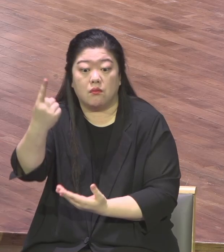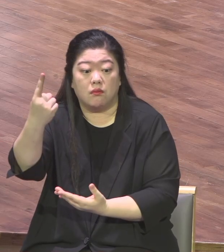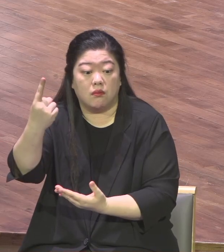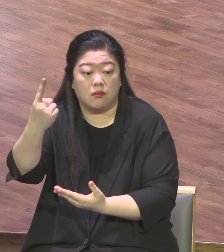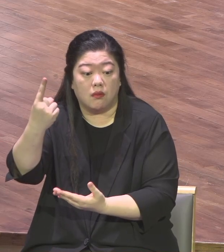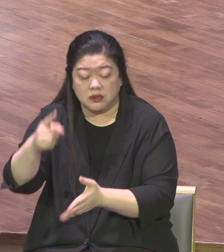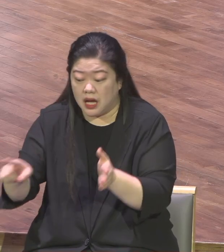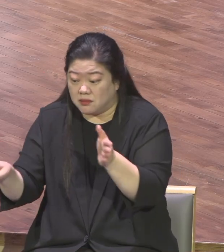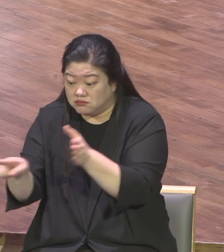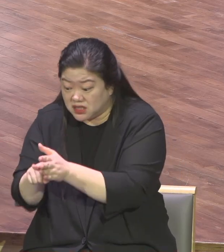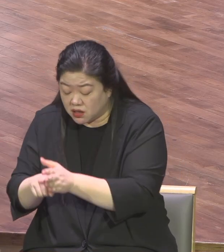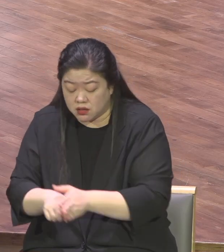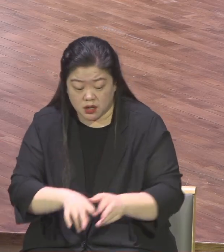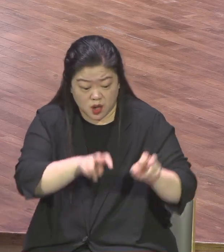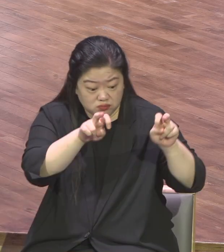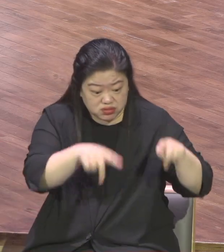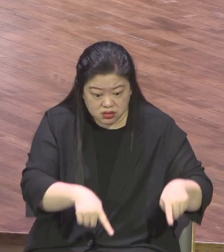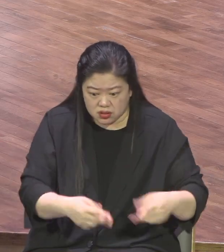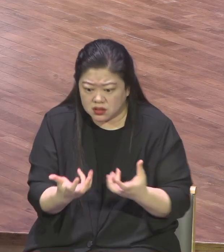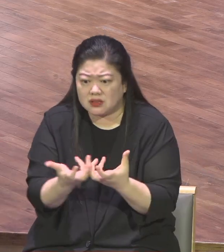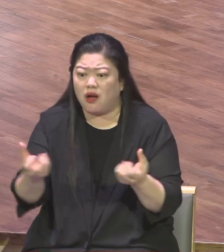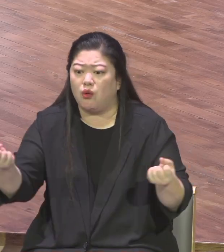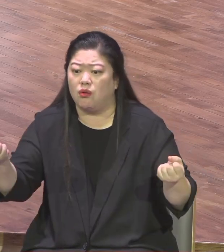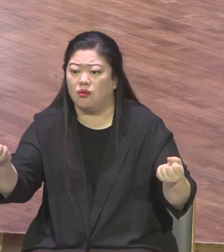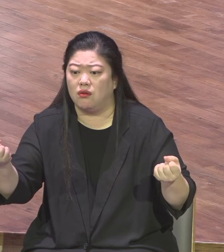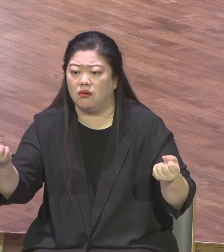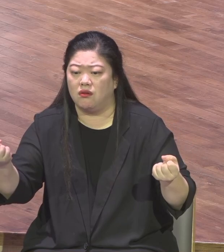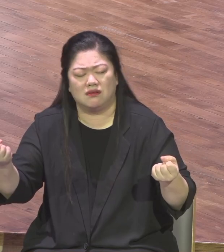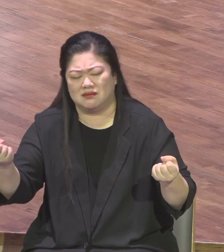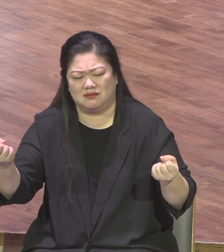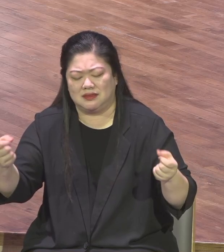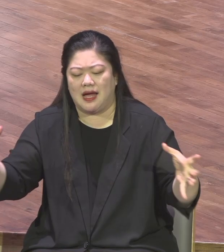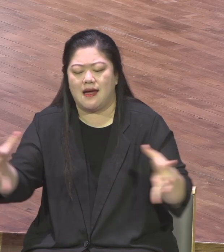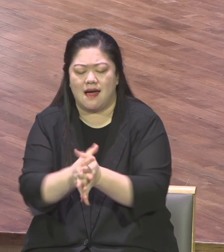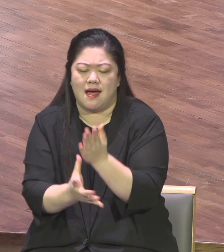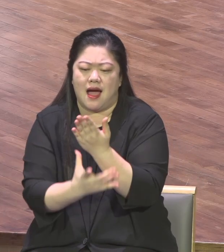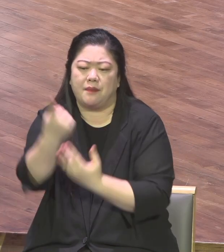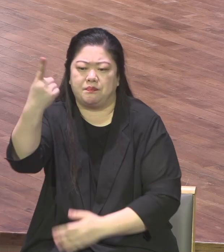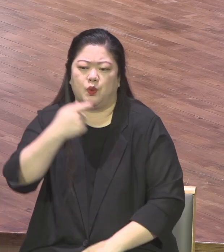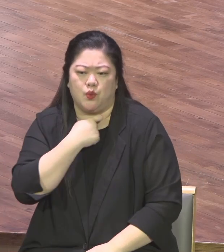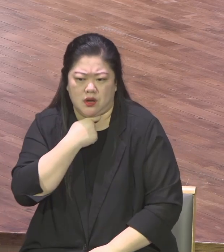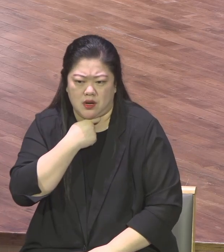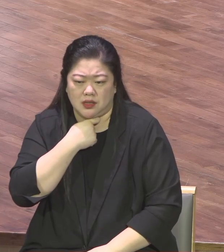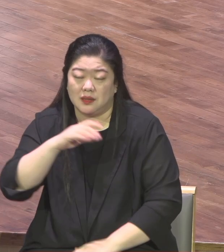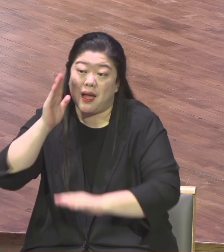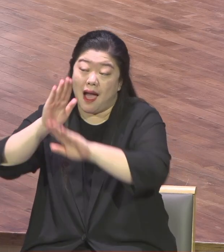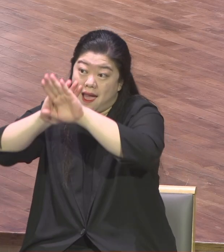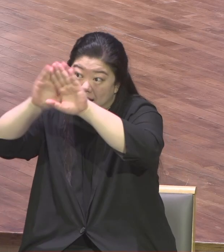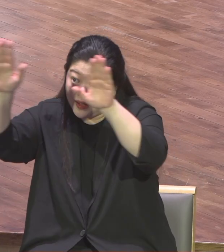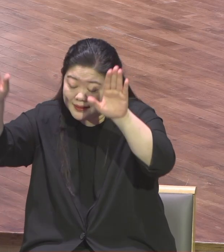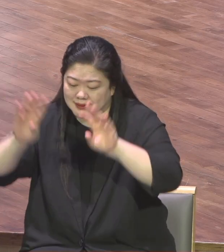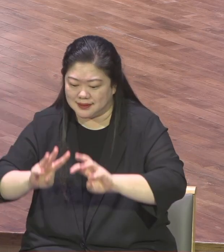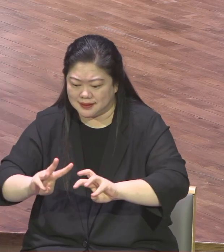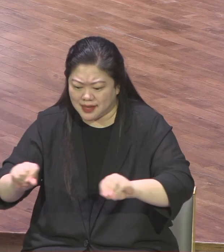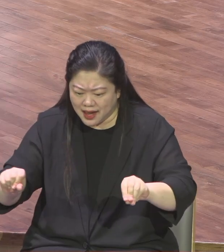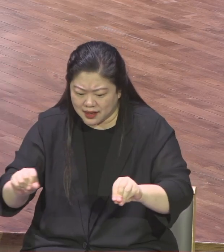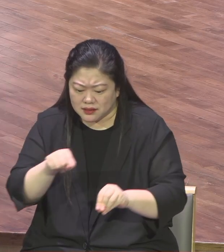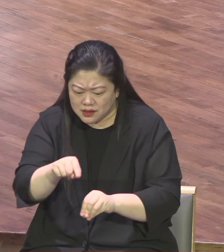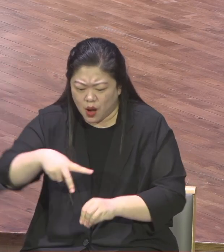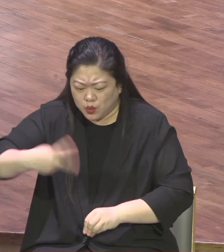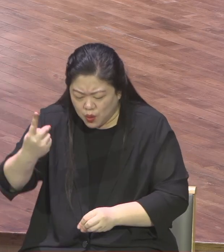다 치유받고 전부 해방된 자 하나다 하나다 모든 것이 다 그리스도 안에서 통일되게